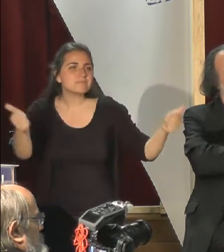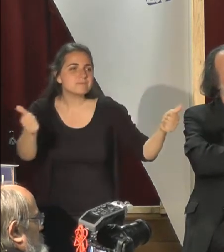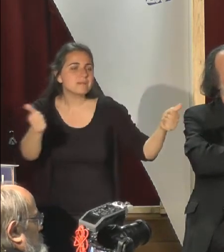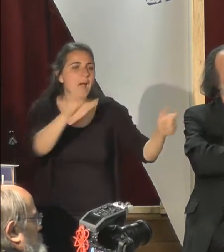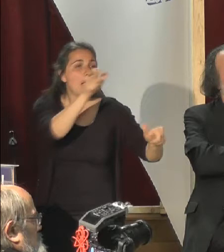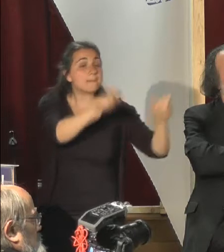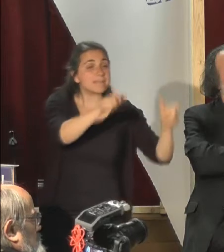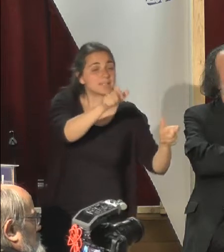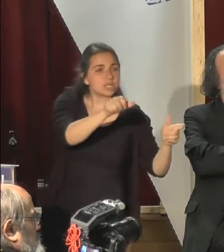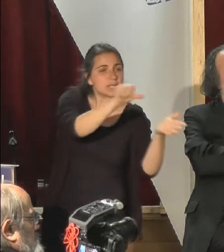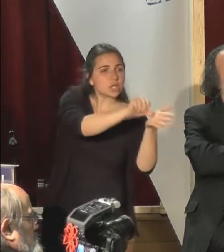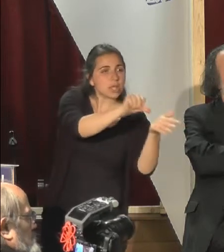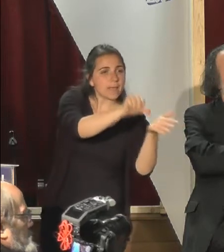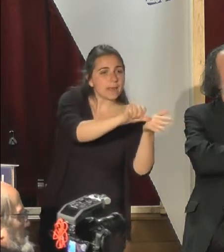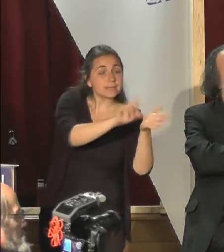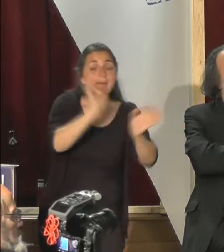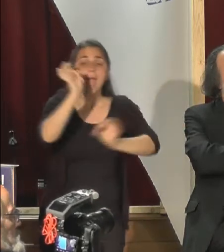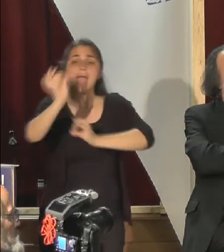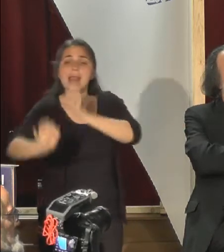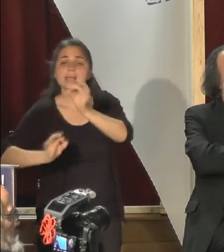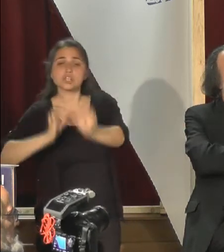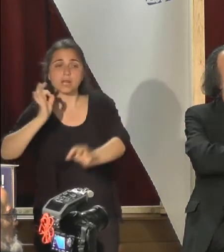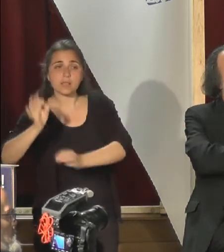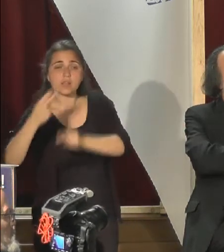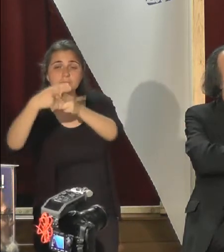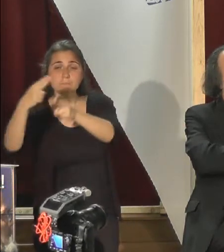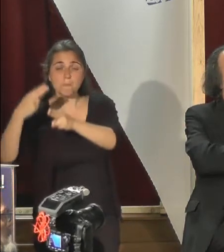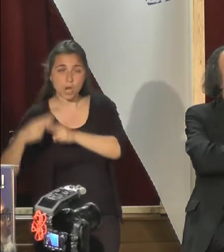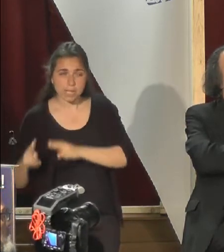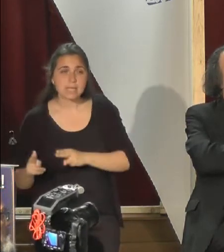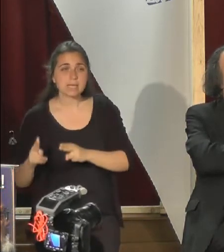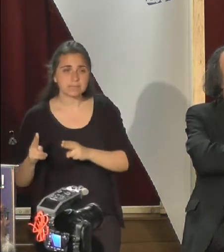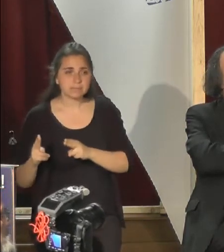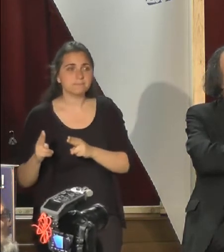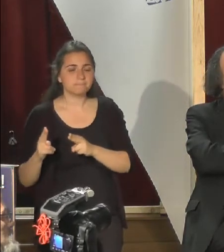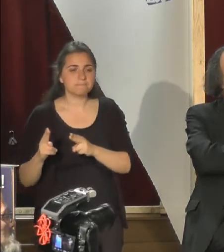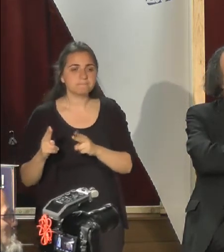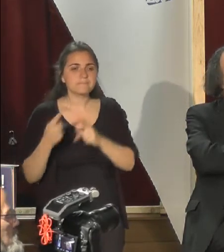común e as organizacións políticas, partidos políticos